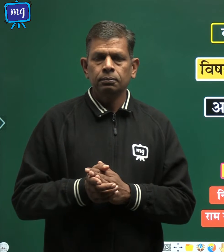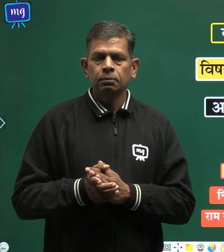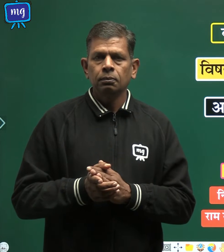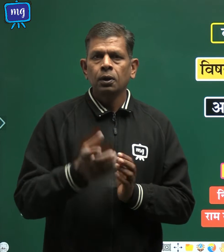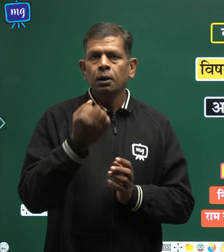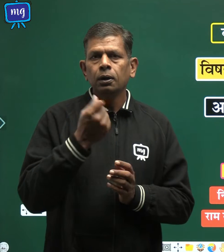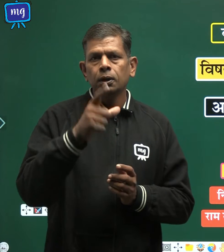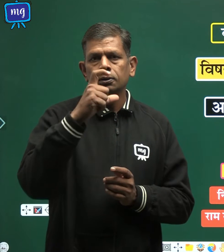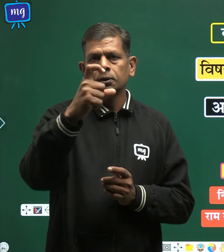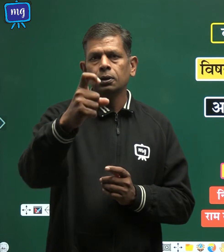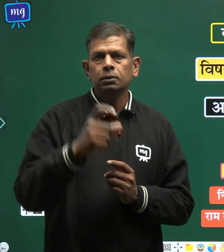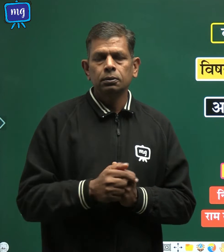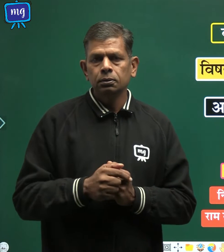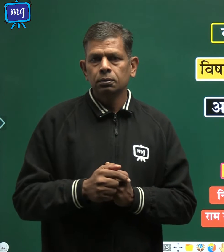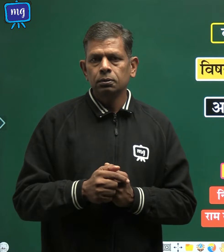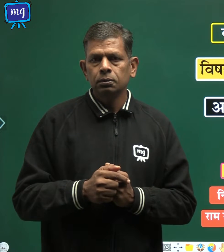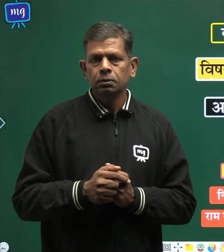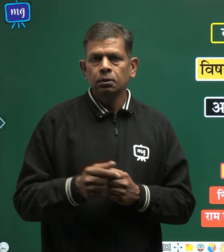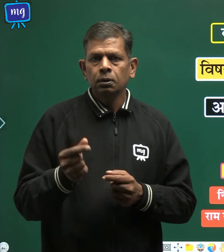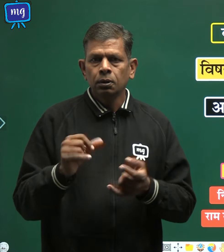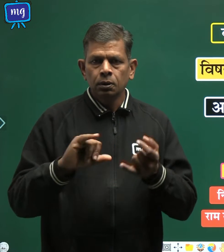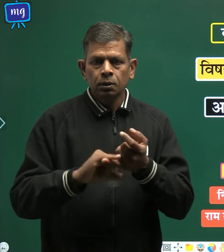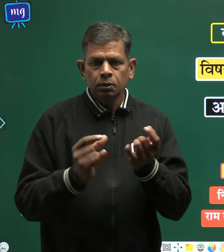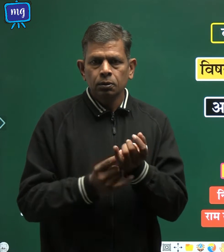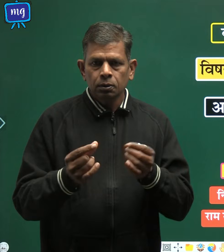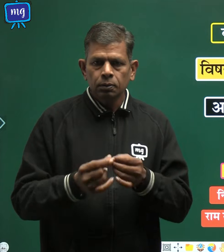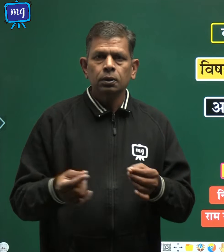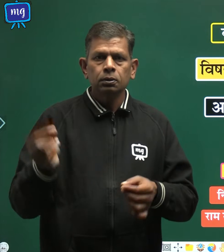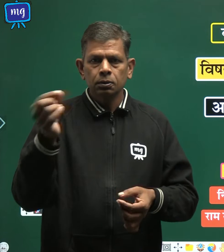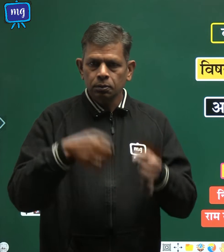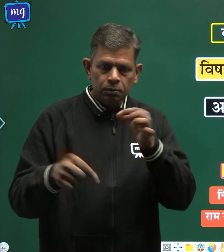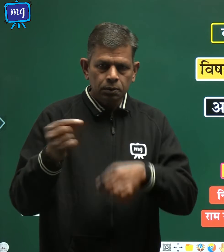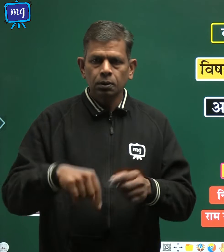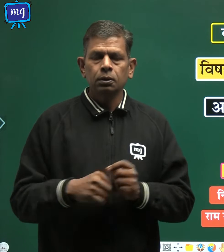कक्षा 7 विषय विज्ञान